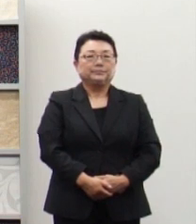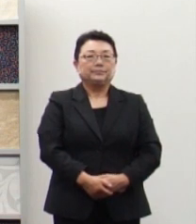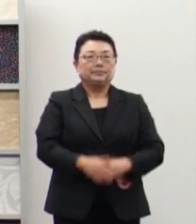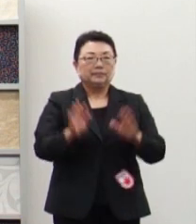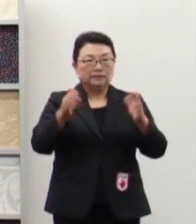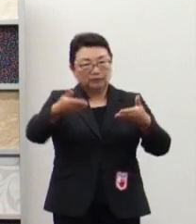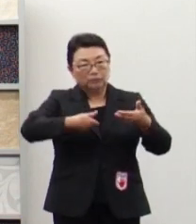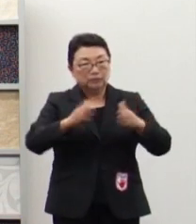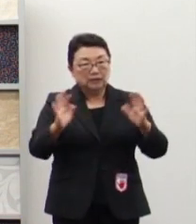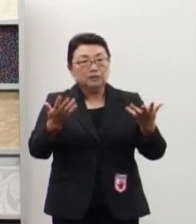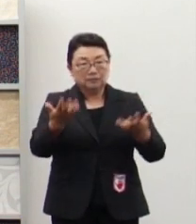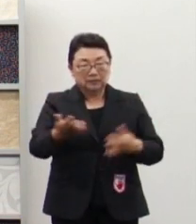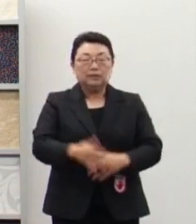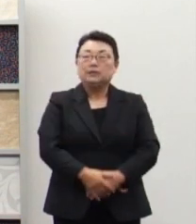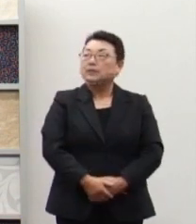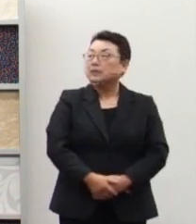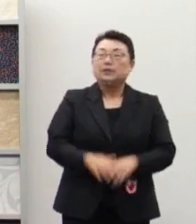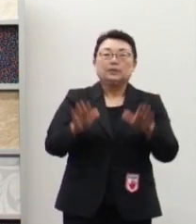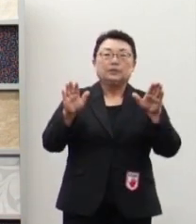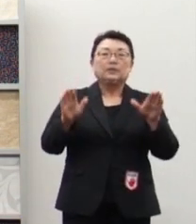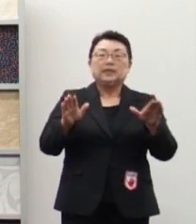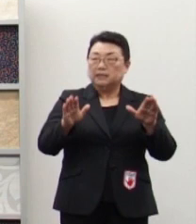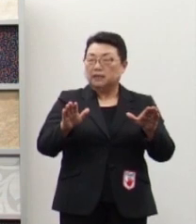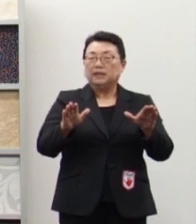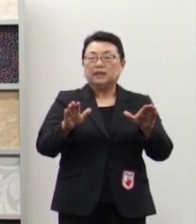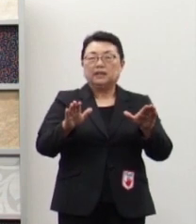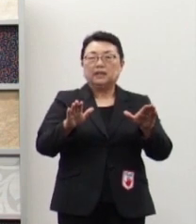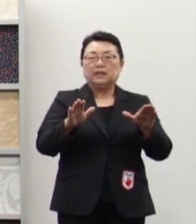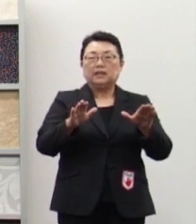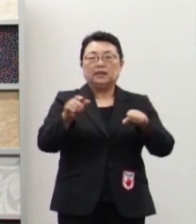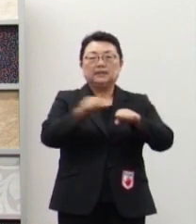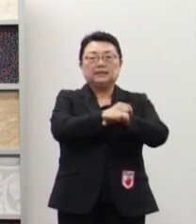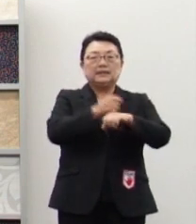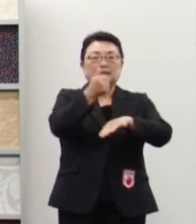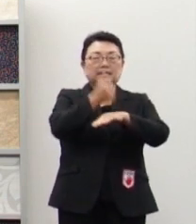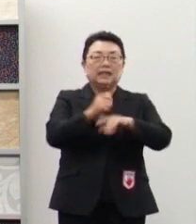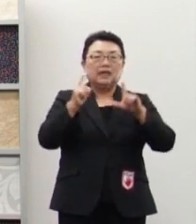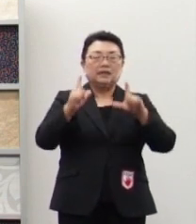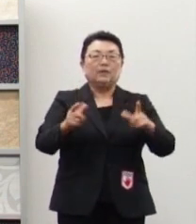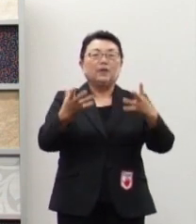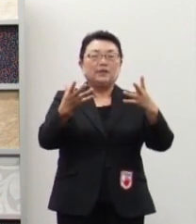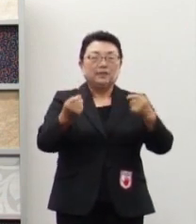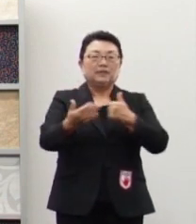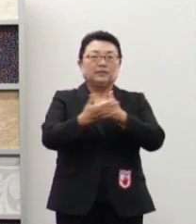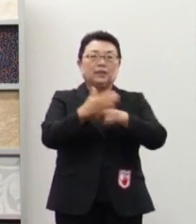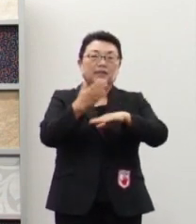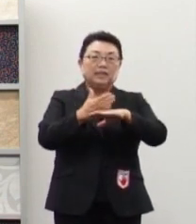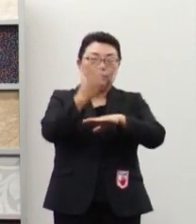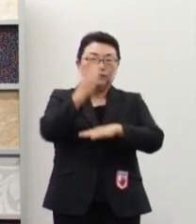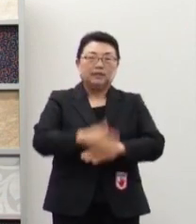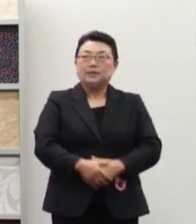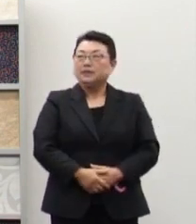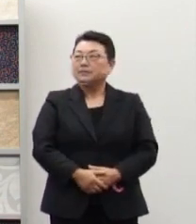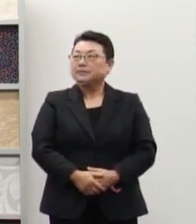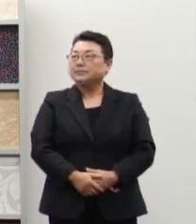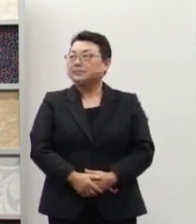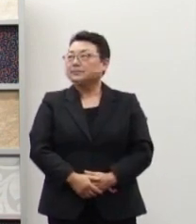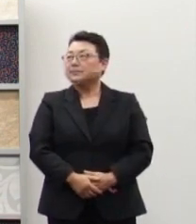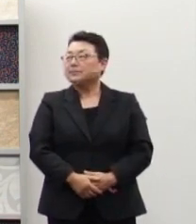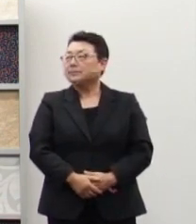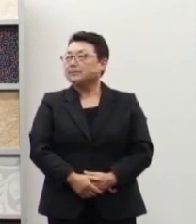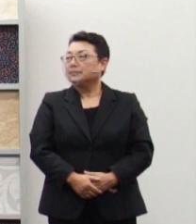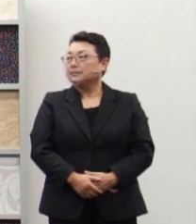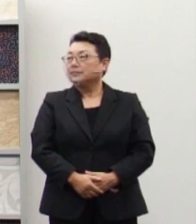よろしいでしょうか。はい、それでは以上をもちまして臨時の知事記者会見を終了いたします。ご協力ありがとうございました。